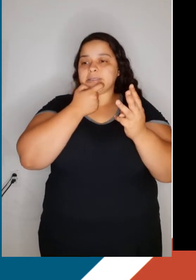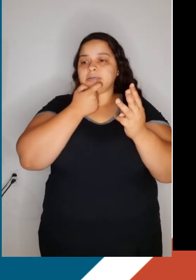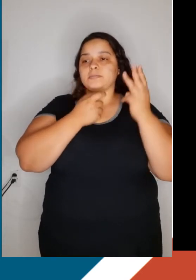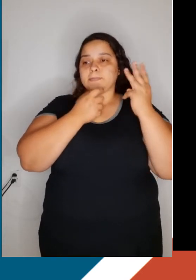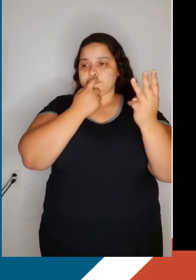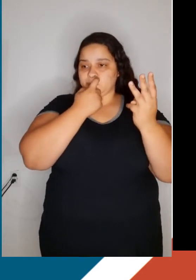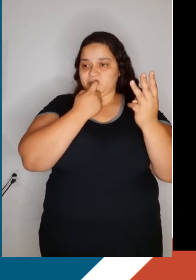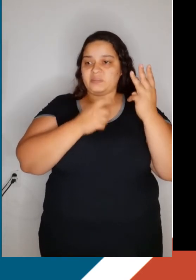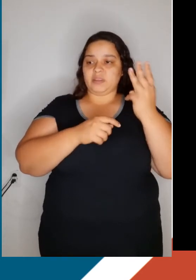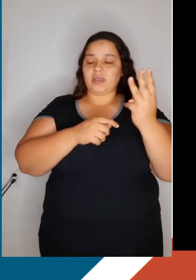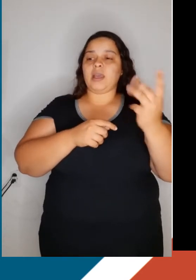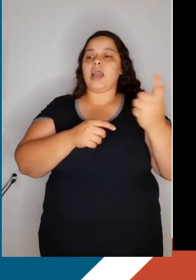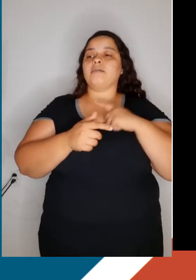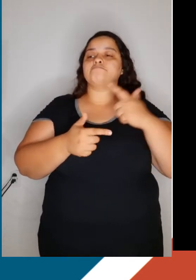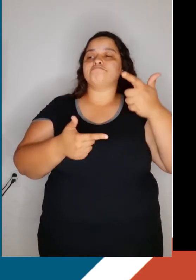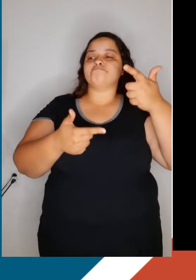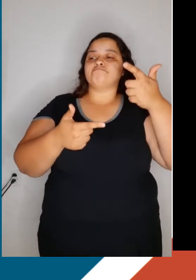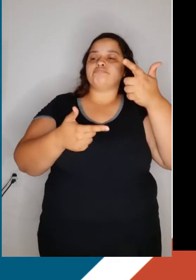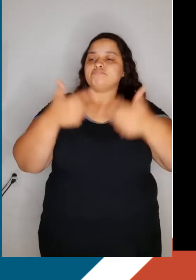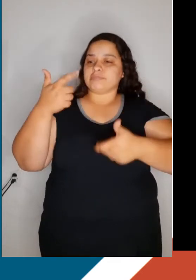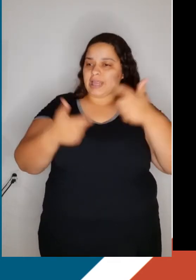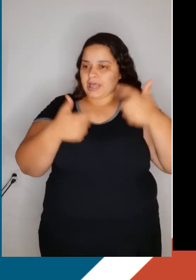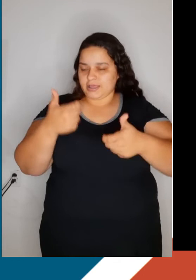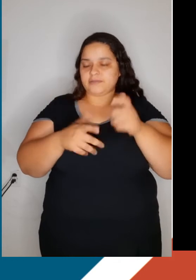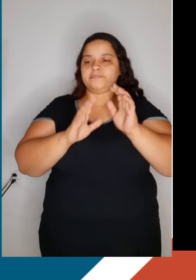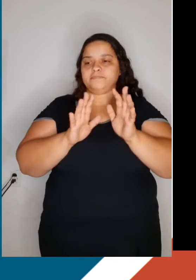1915, quando ela entra em confronto com os interesses do Império Austro-Húngaro.